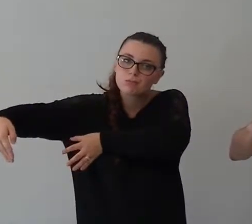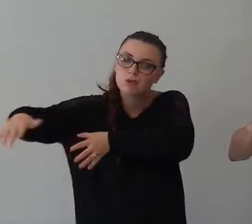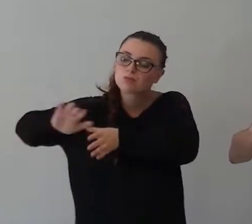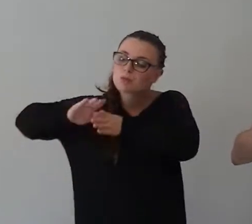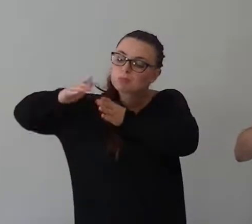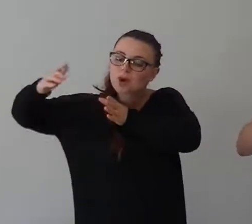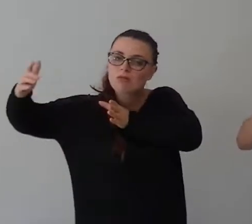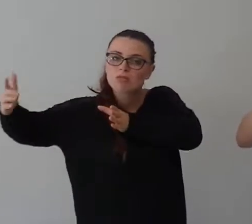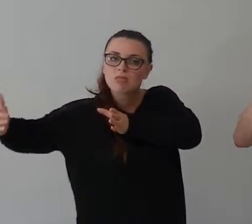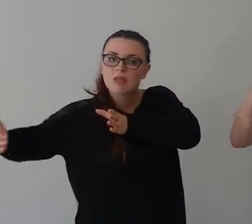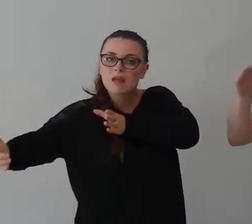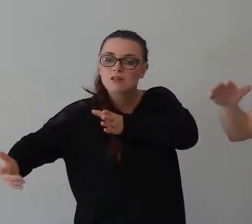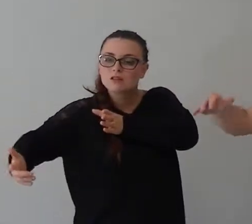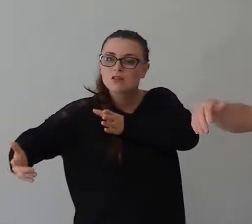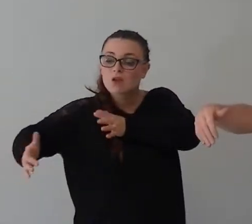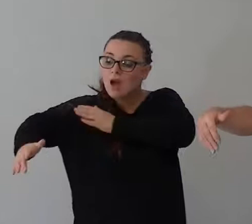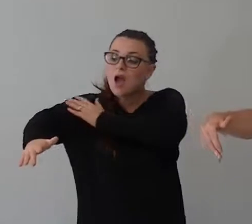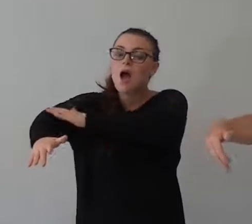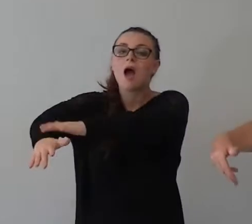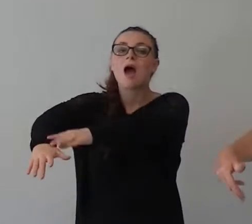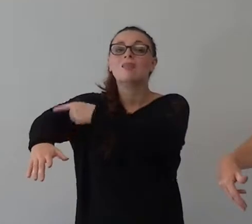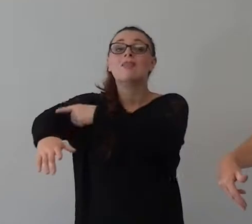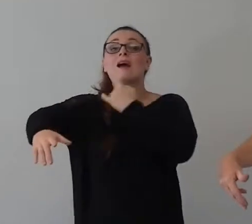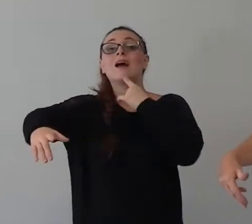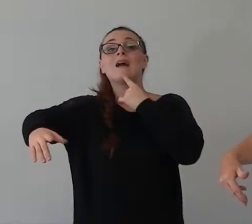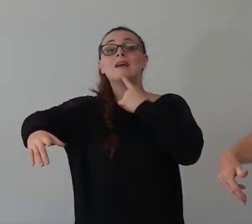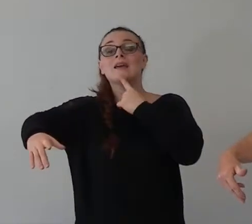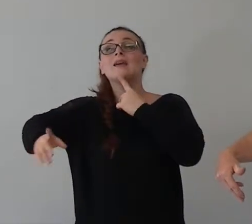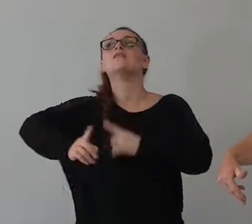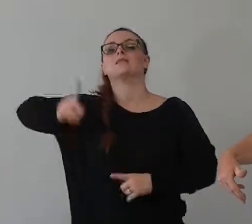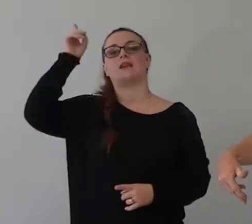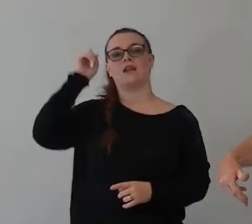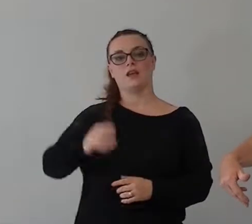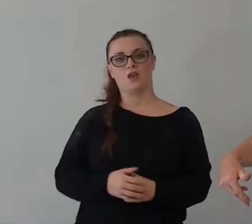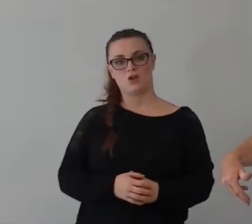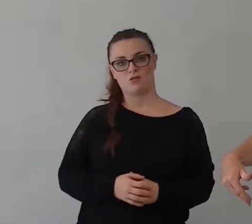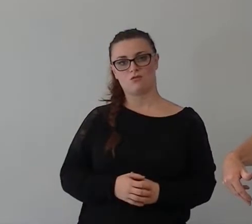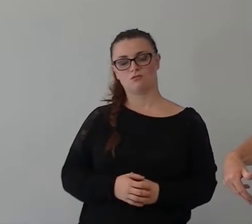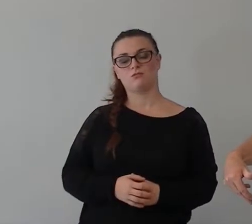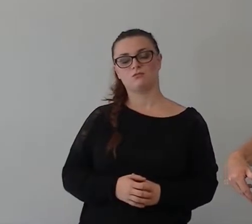l'ala di un Dio che è enorme, che strana le sue ali sulla terra e la protegge.